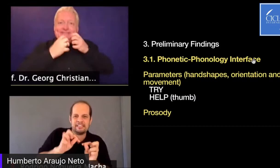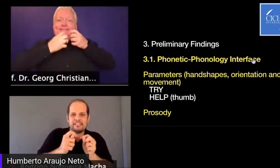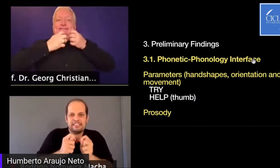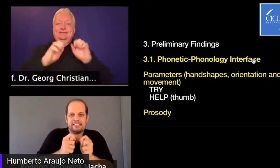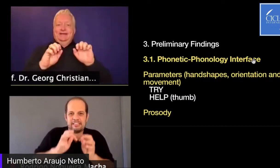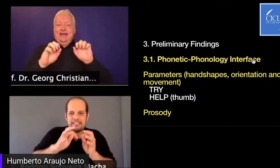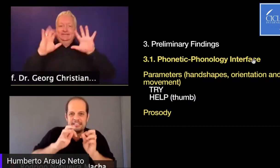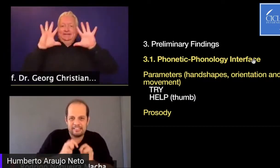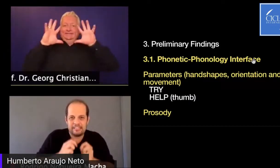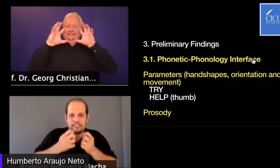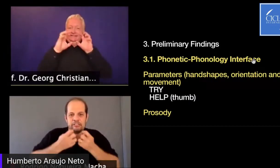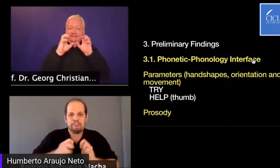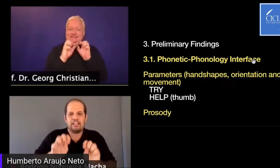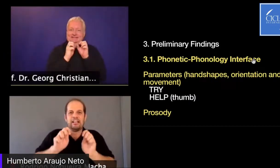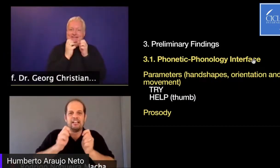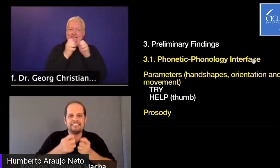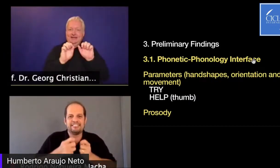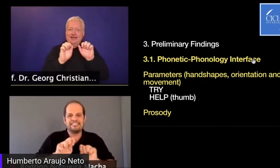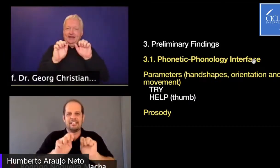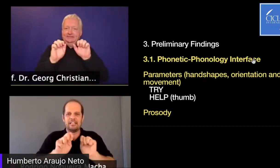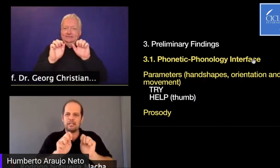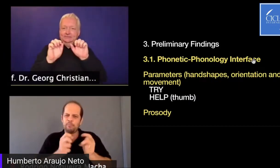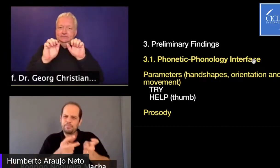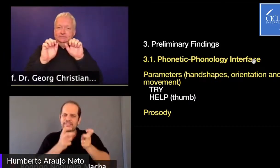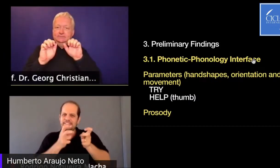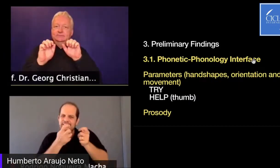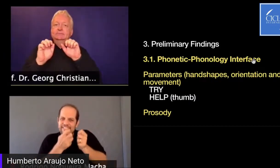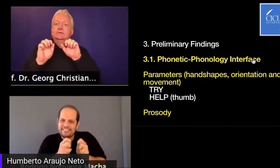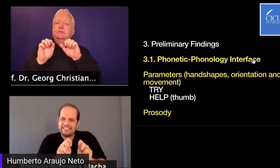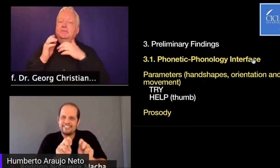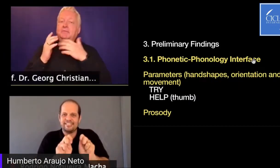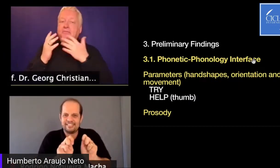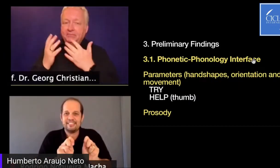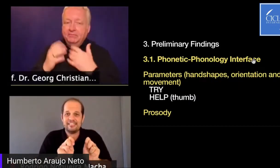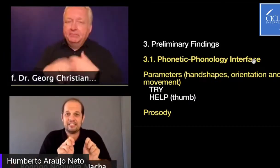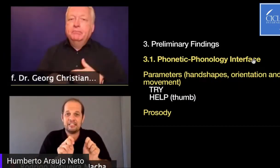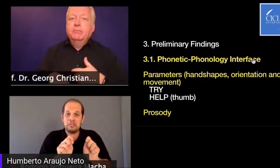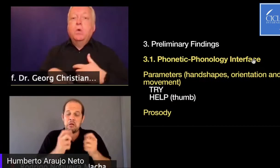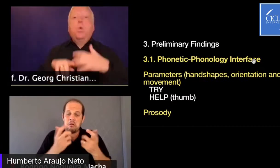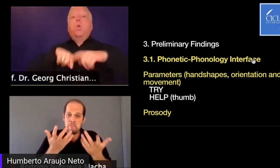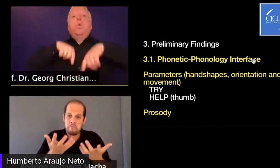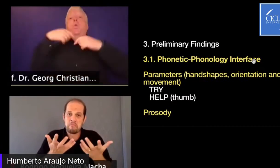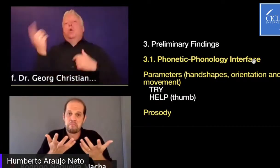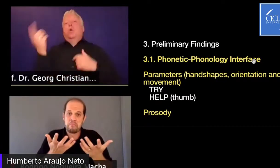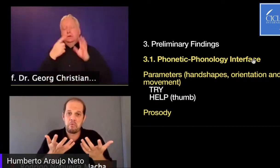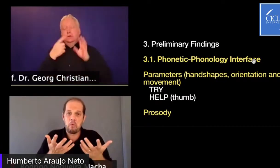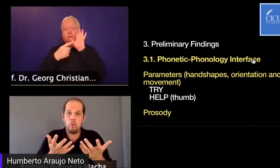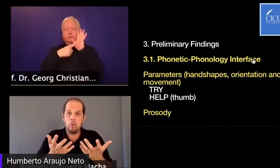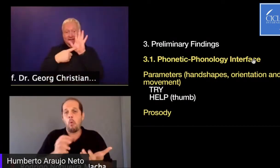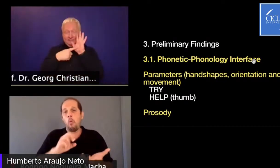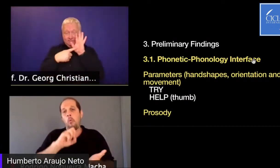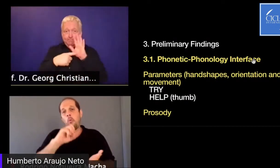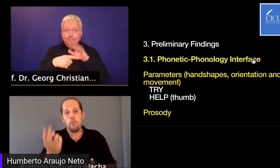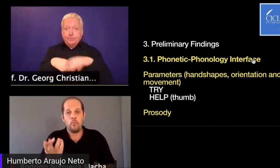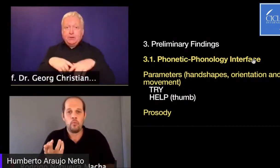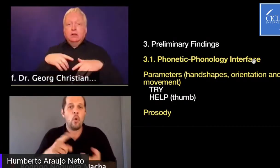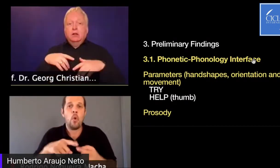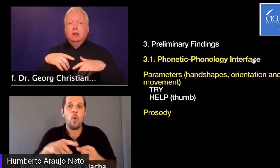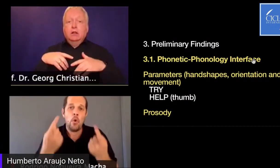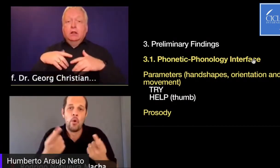E aí observe a mudança na configuração do sinal aparecendo, justamente por causa dessas